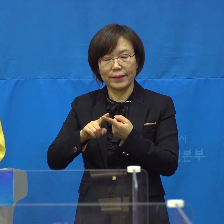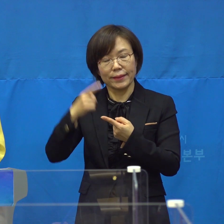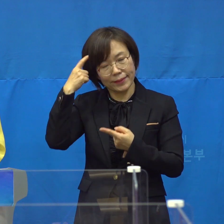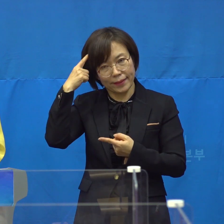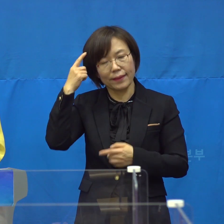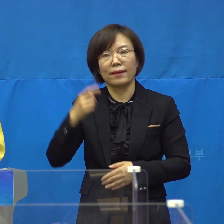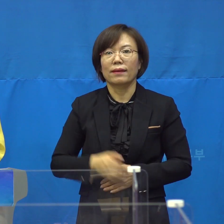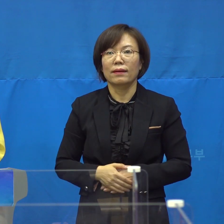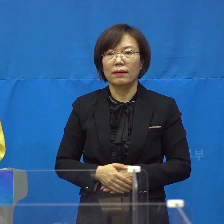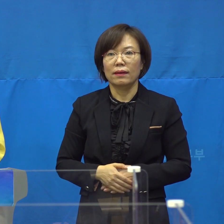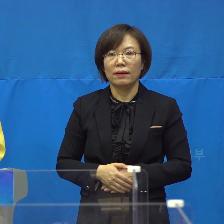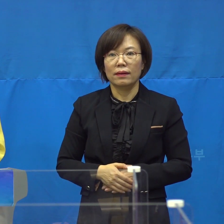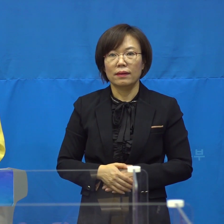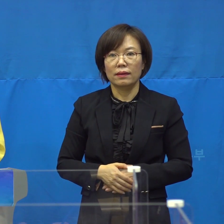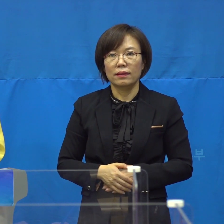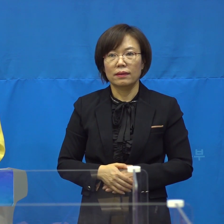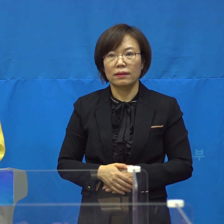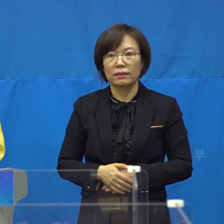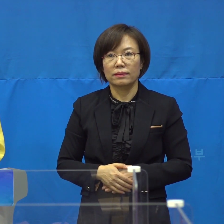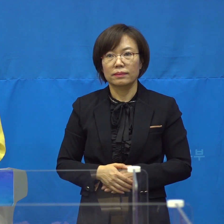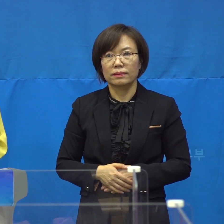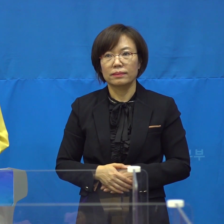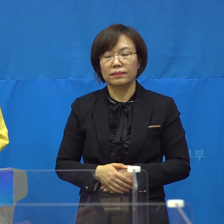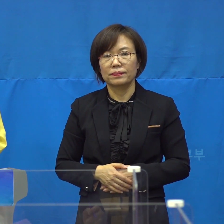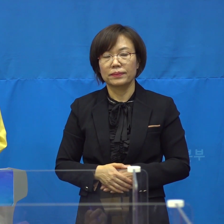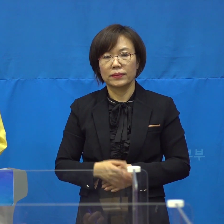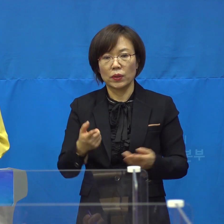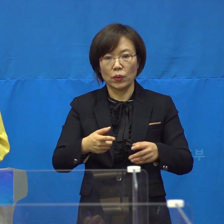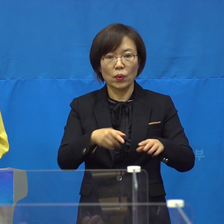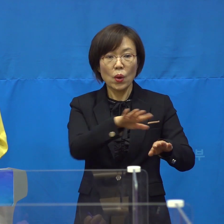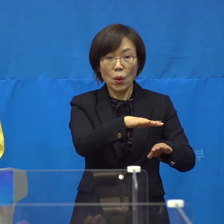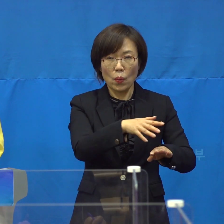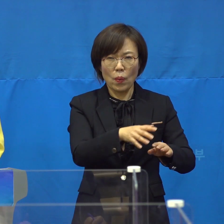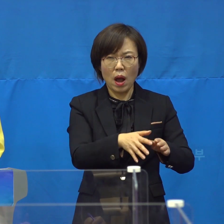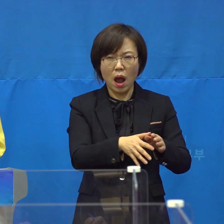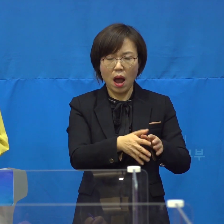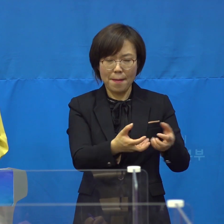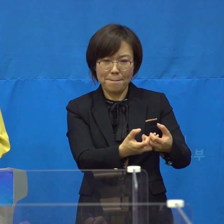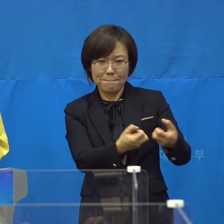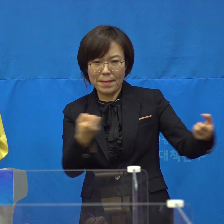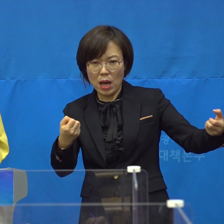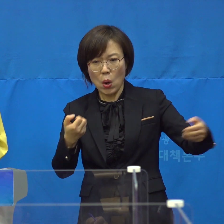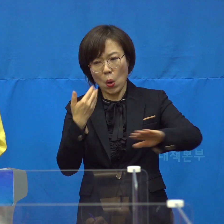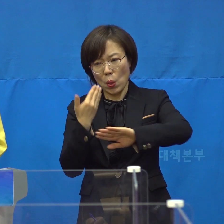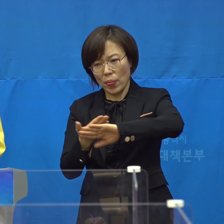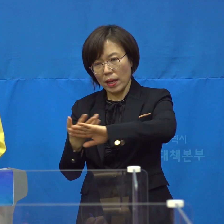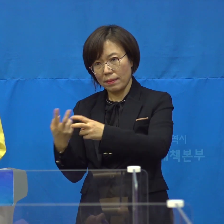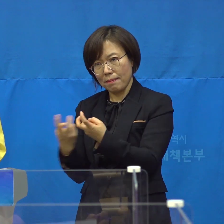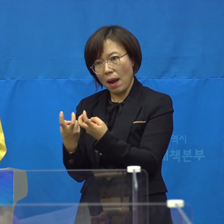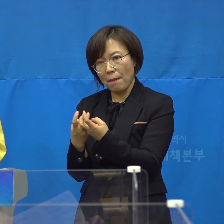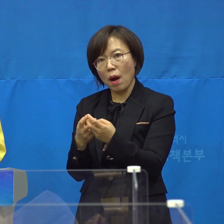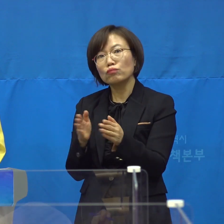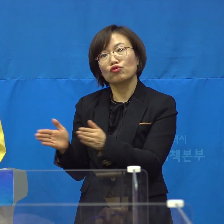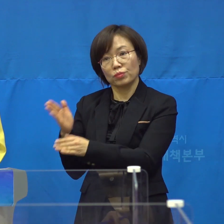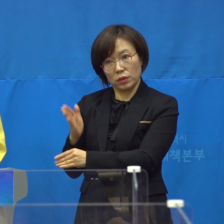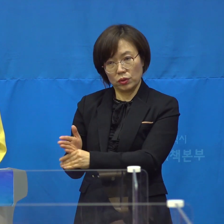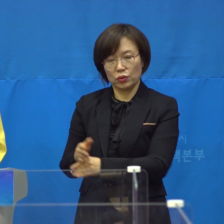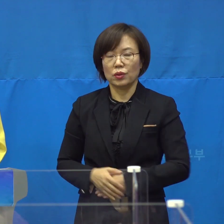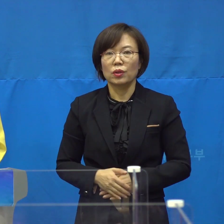있습니다. 별도로요. 이거와 무관하게 별도 대책을 따로 세우고 있습니다.